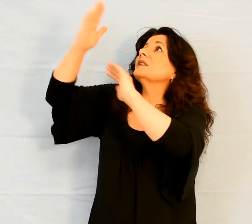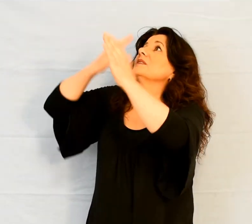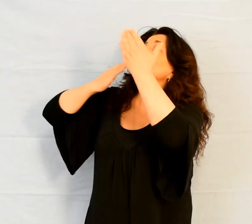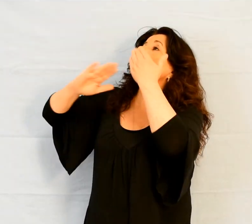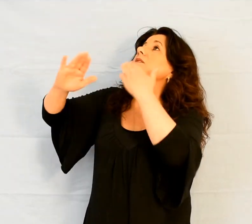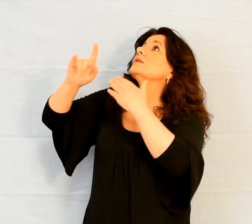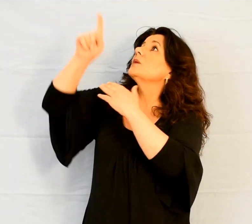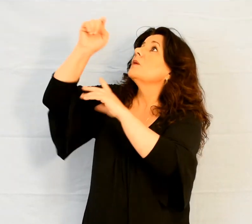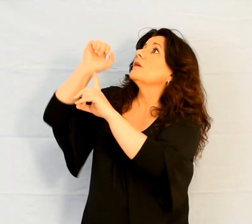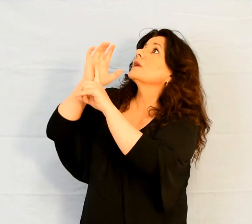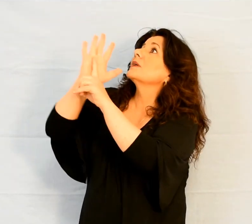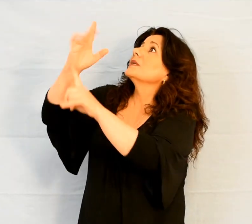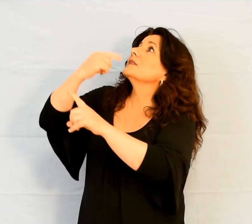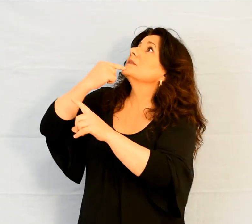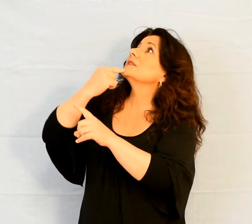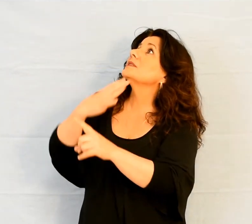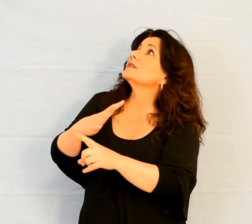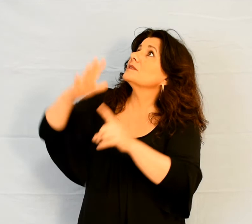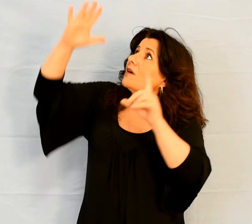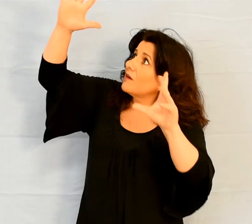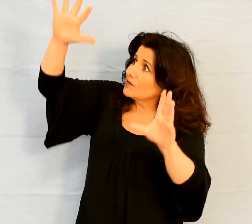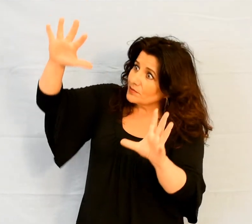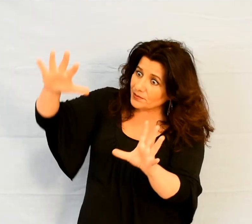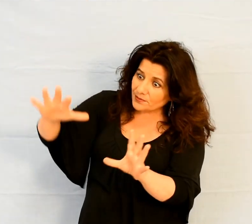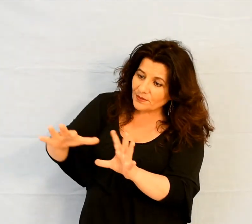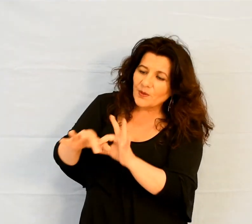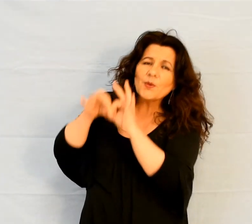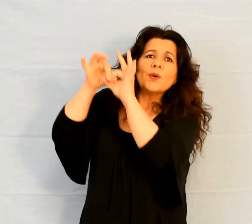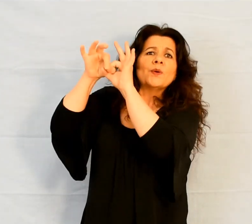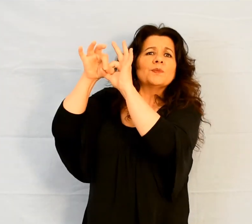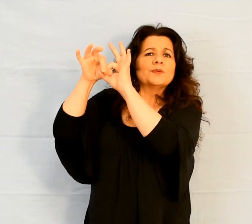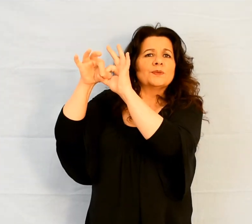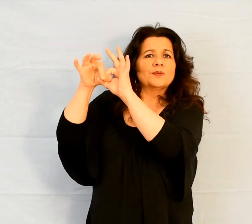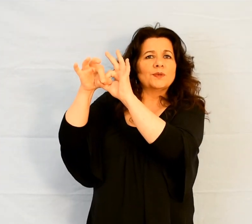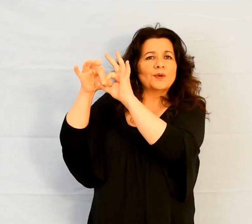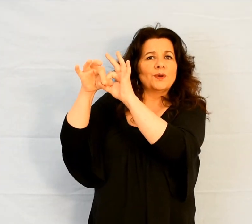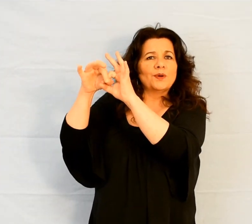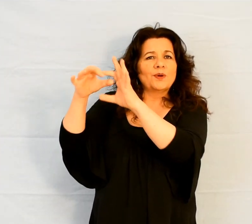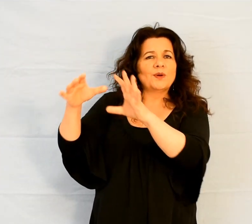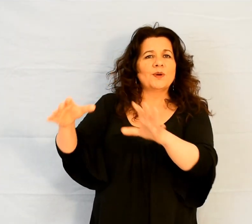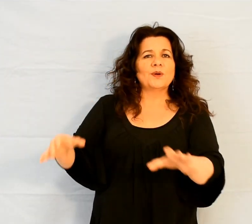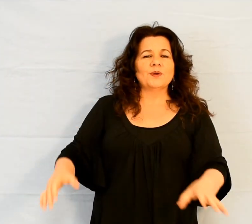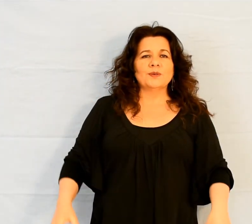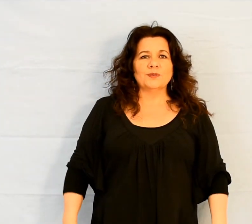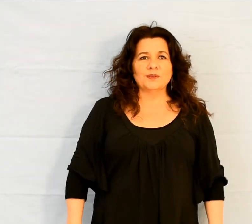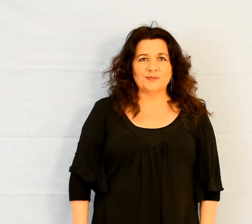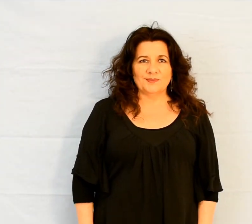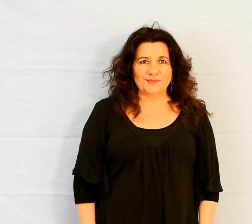bénédiction et communion au sang du Christ.